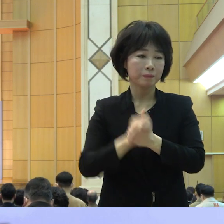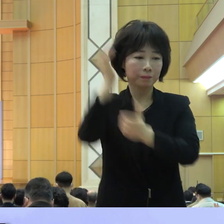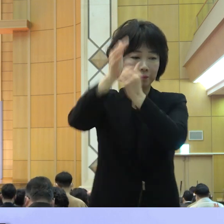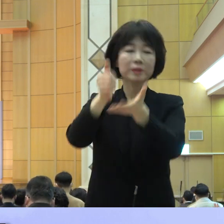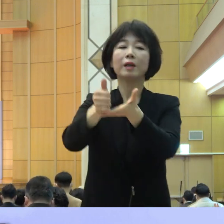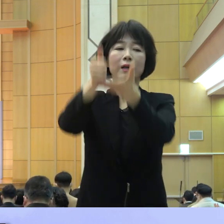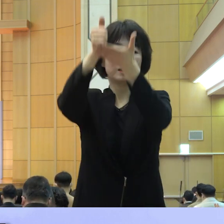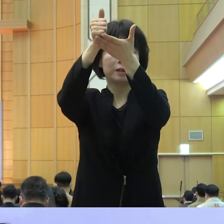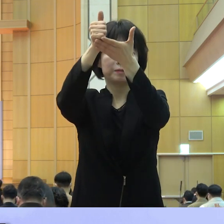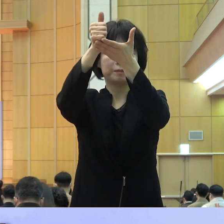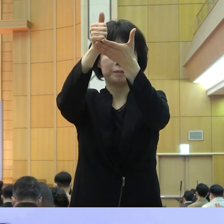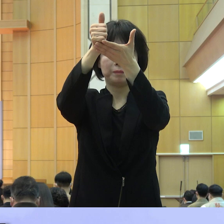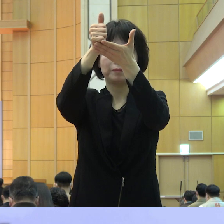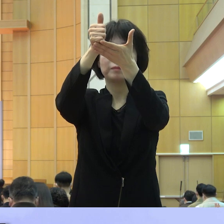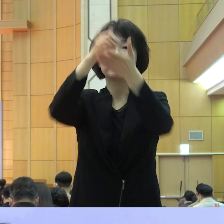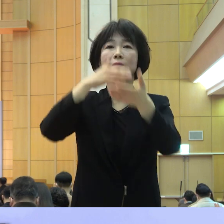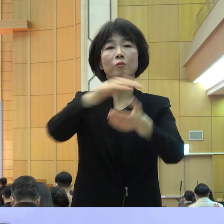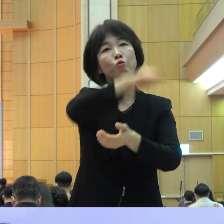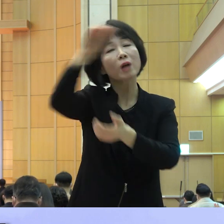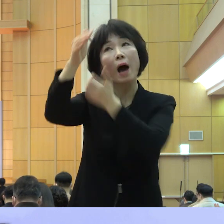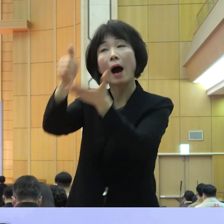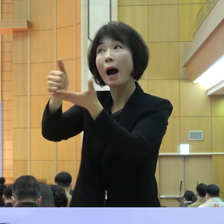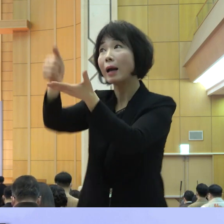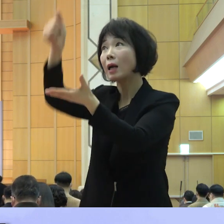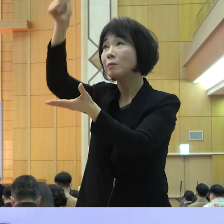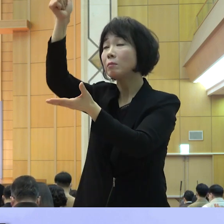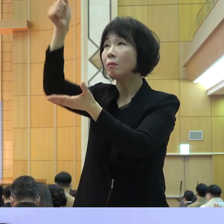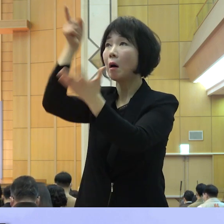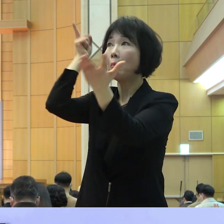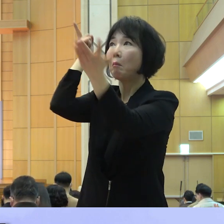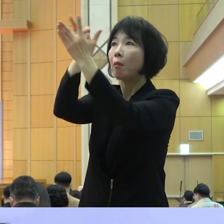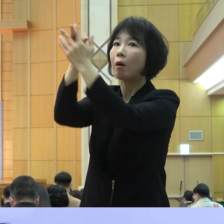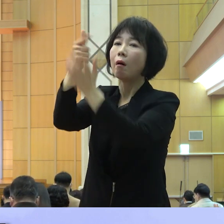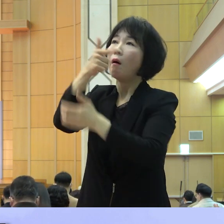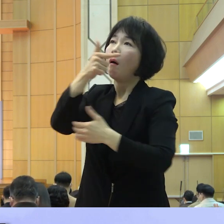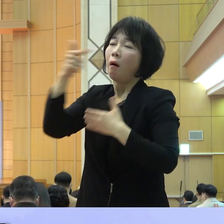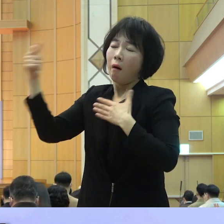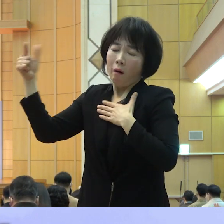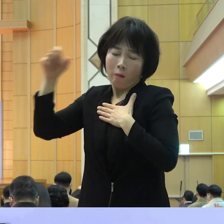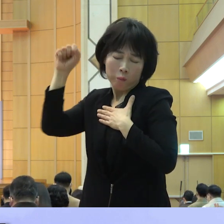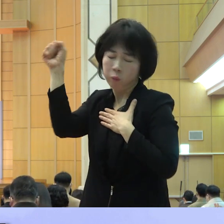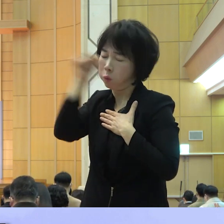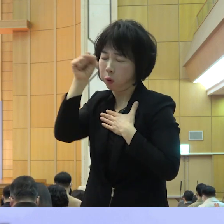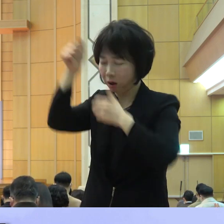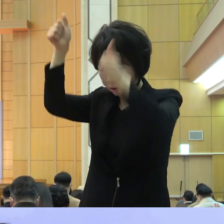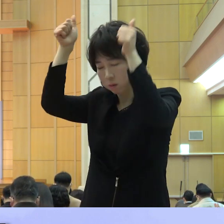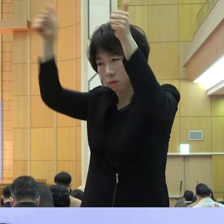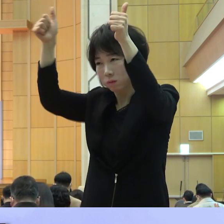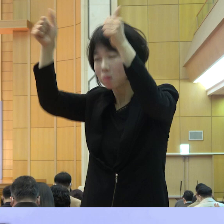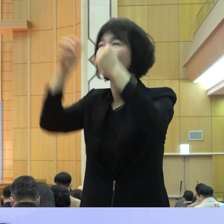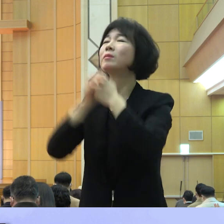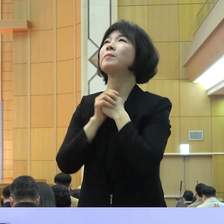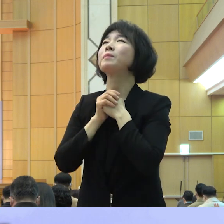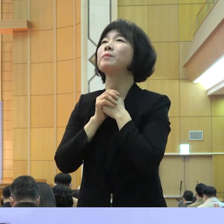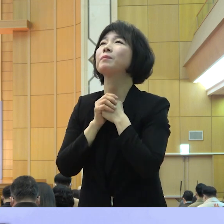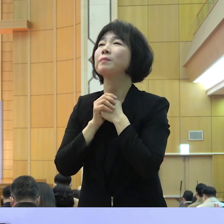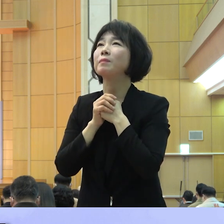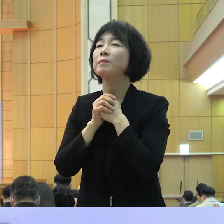하나님, 우리 하나님은 참 좋으신 하나님이십니다.